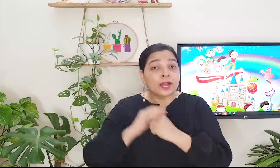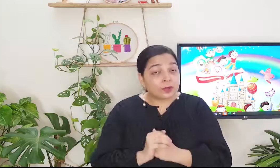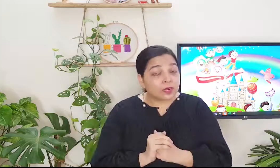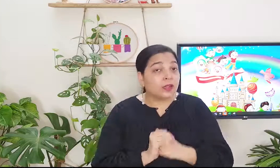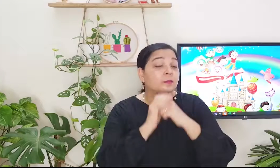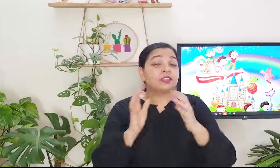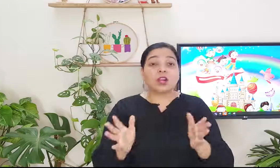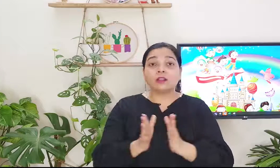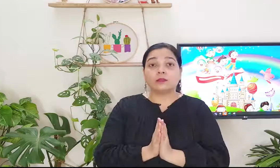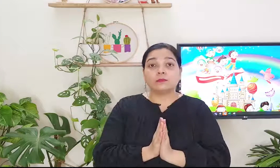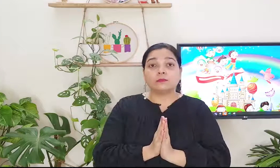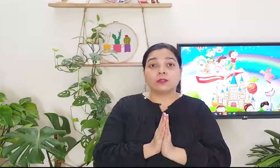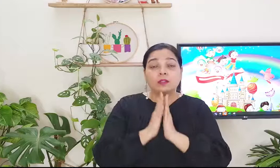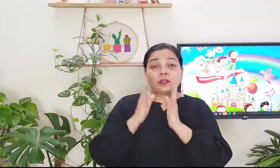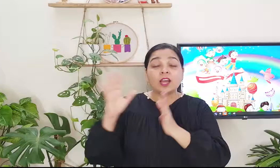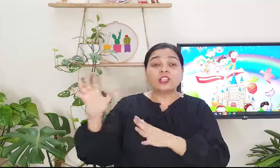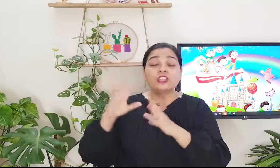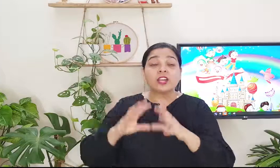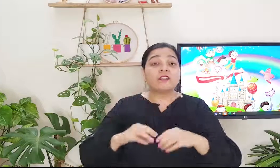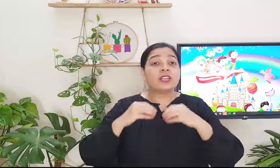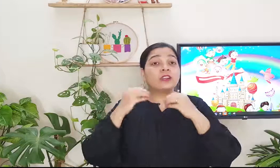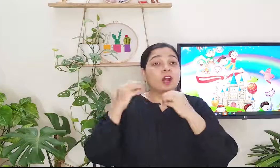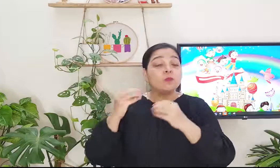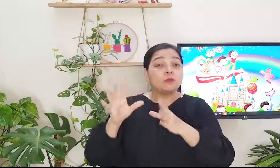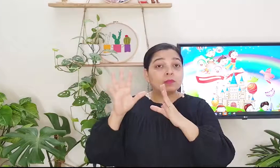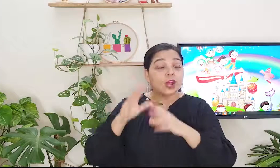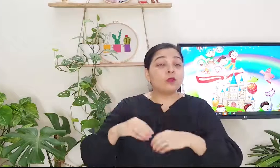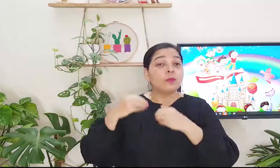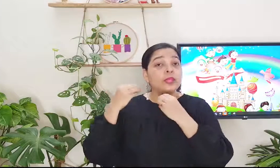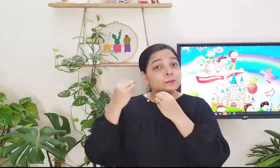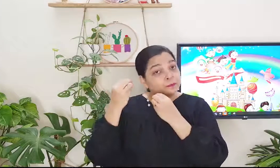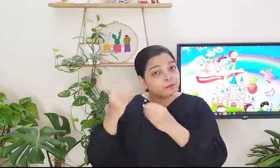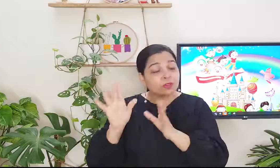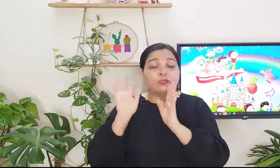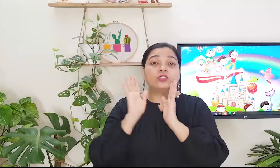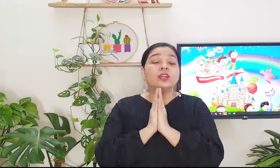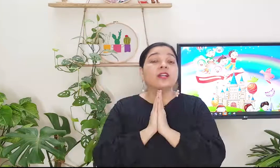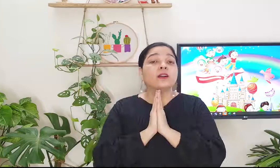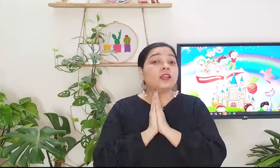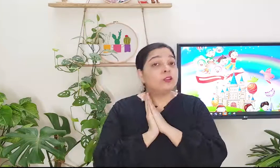জাফতে যাওয়ার রাস্তায় আর তসিসে যাওয়ার একটা নৌকায় বসে যায়,